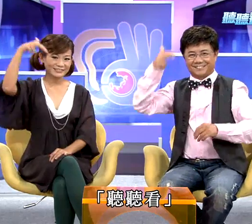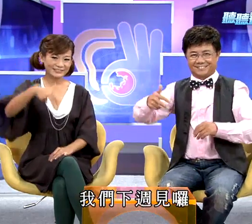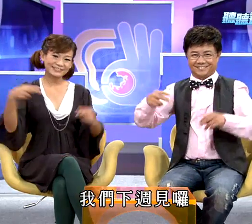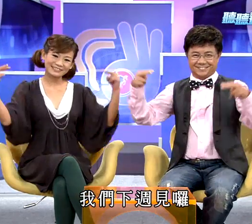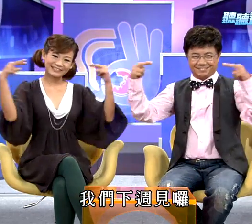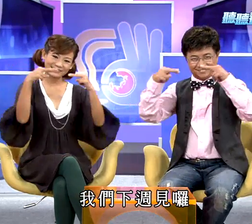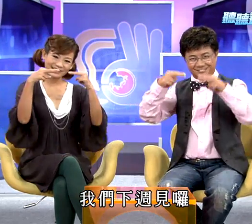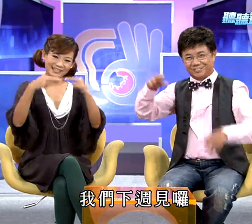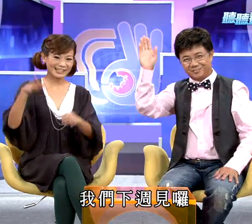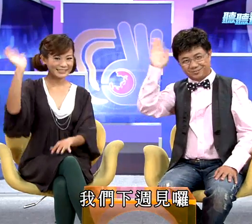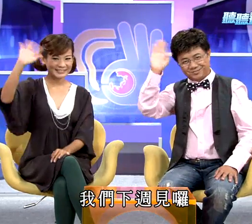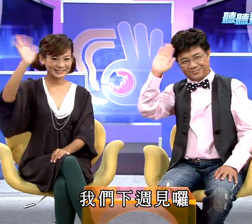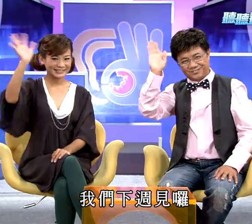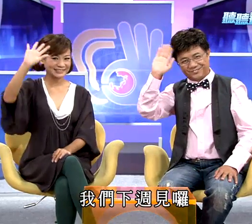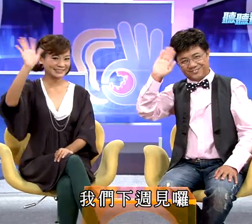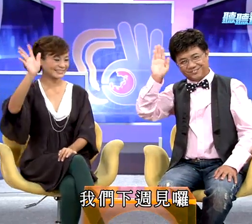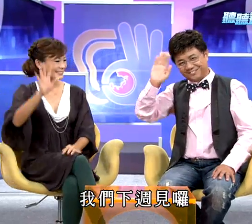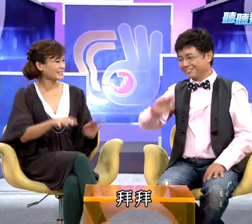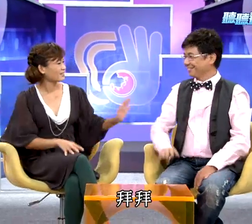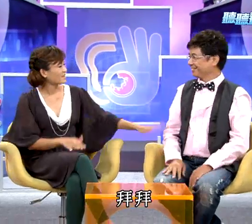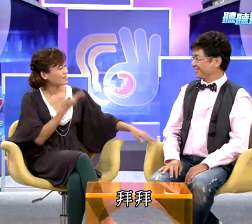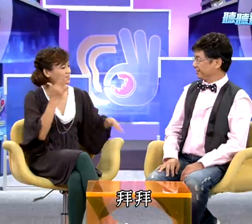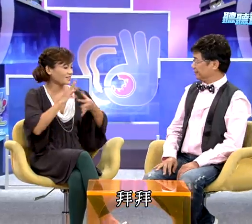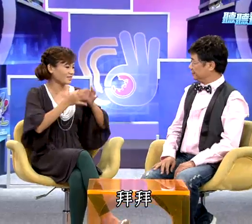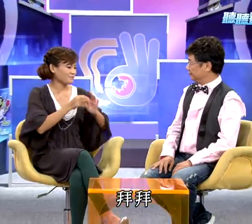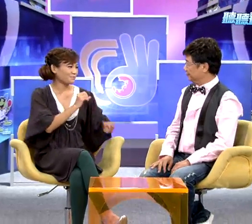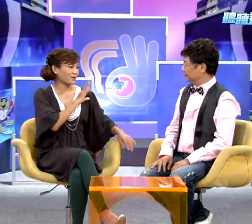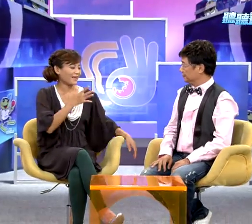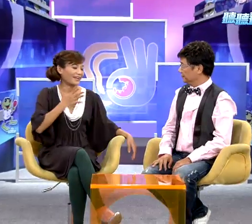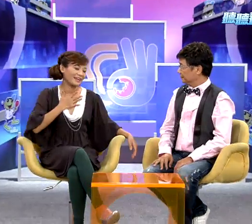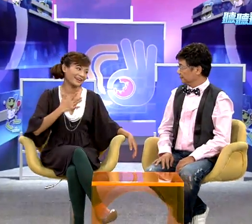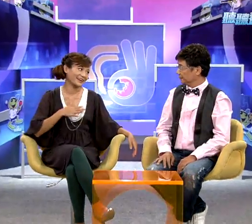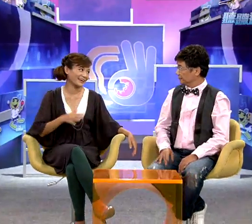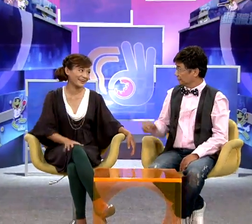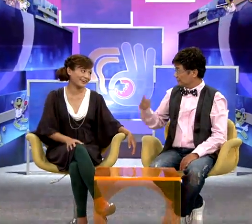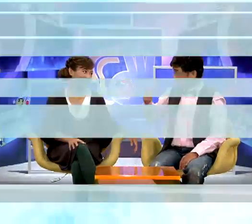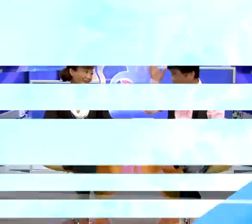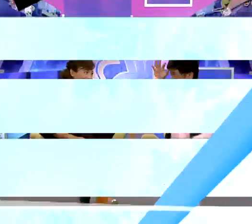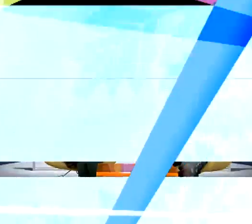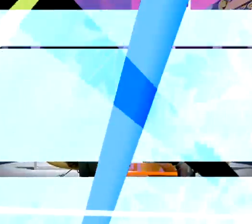们下周见喽。 拜拜 拜。